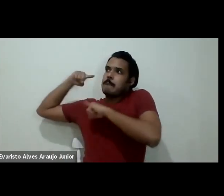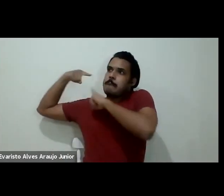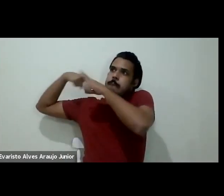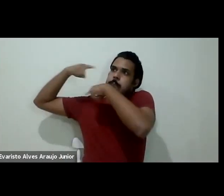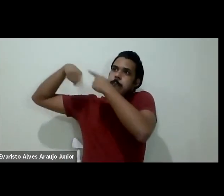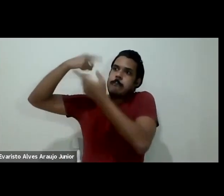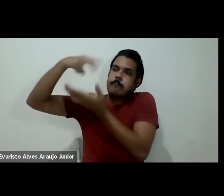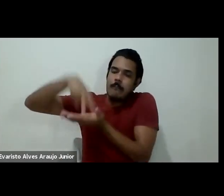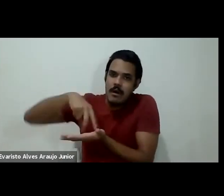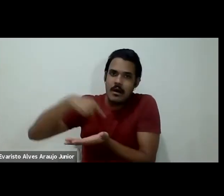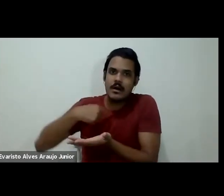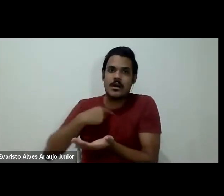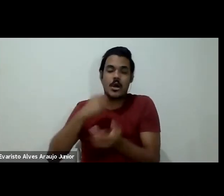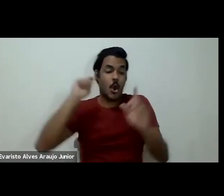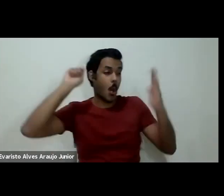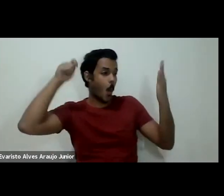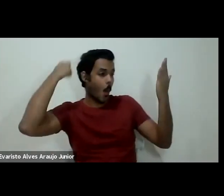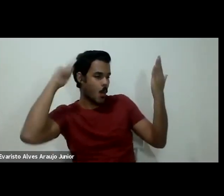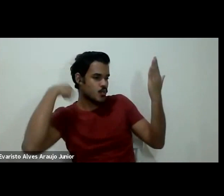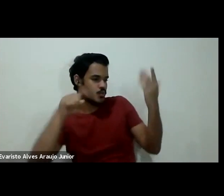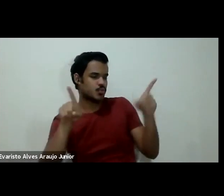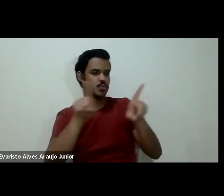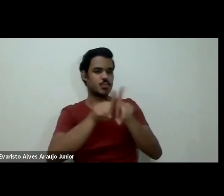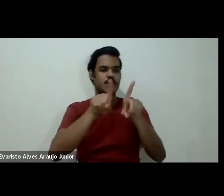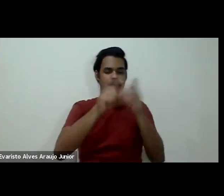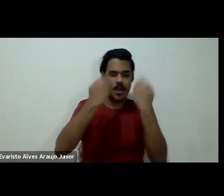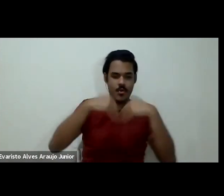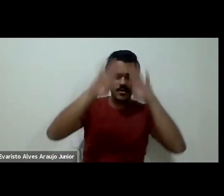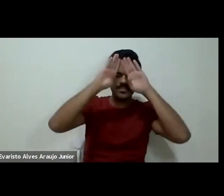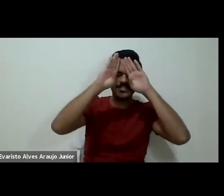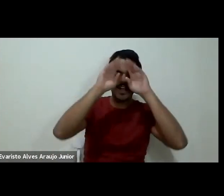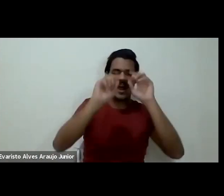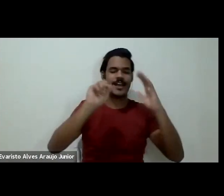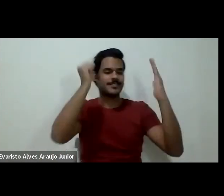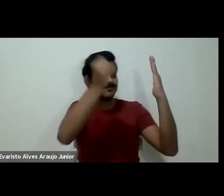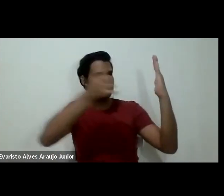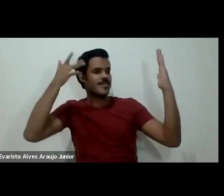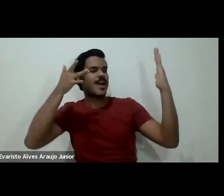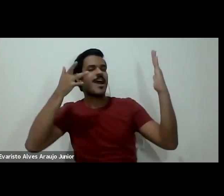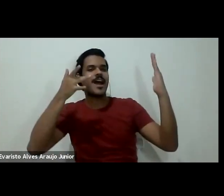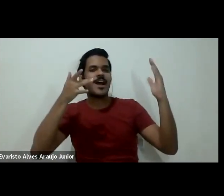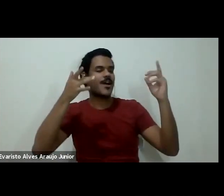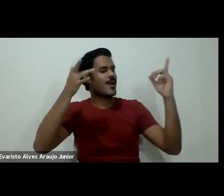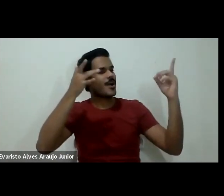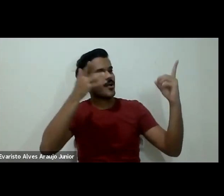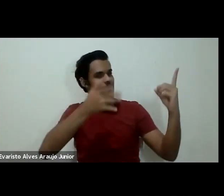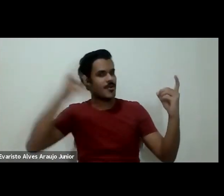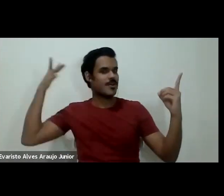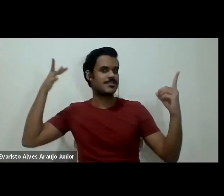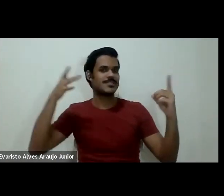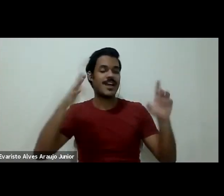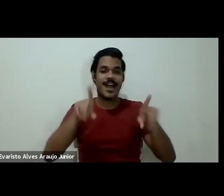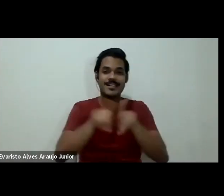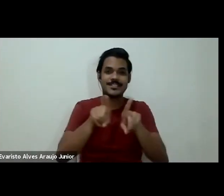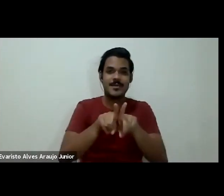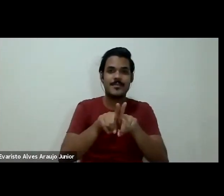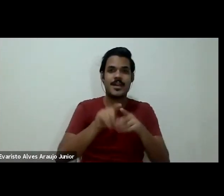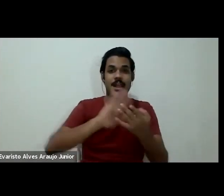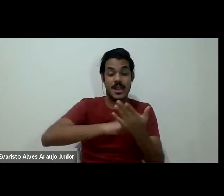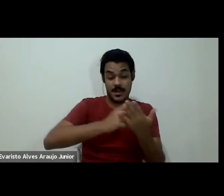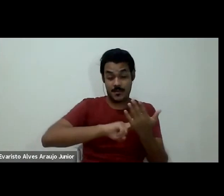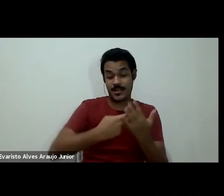orixás, pela minha mãe Oxum, meu pai Odé, para fazer essa